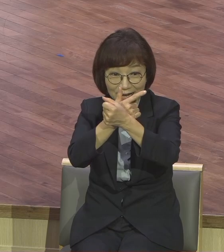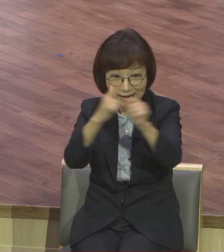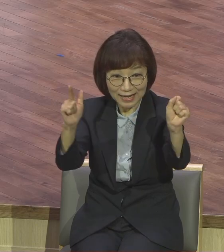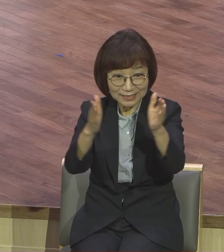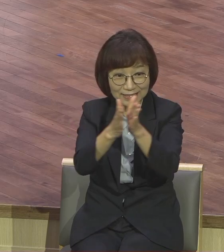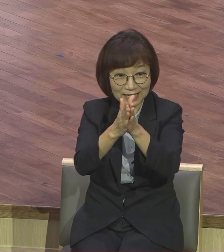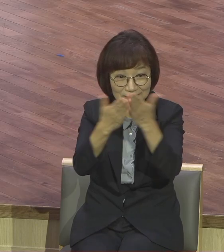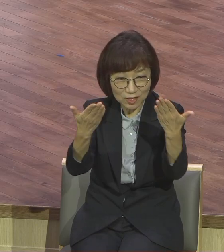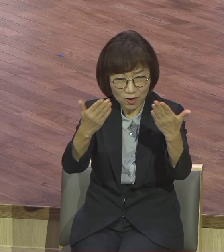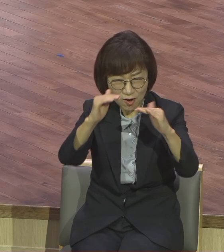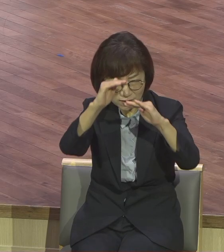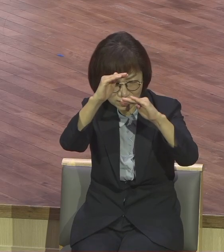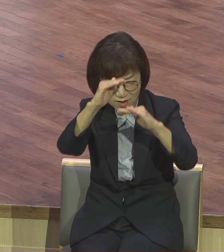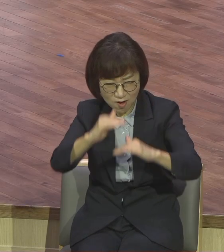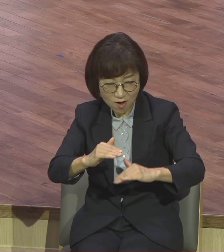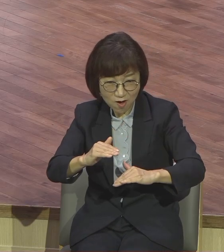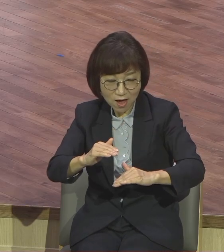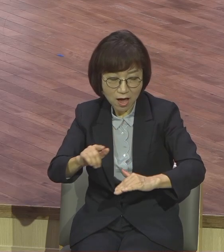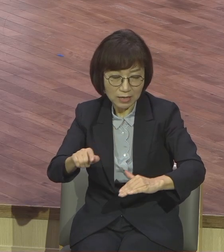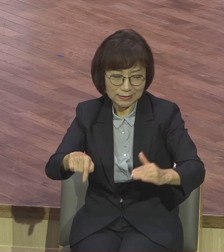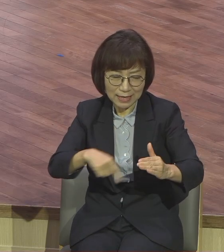제일 중요한 구절이에요.